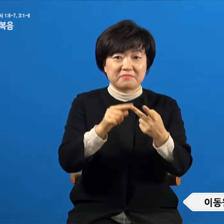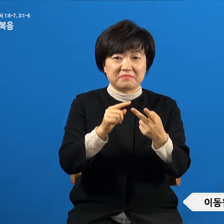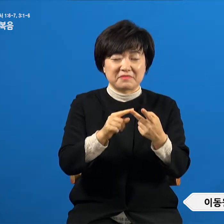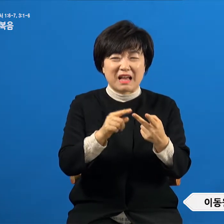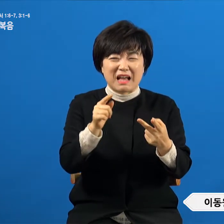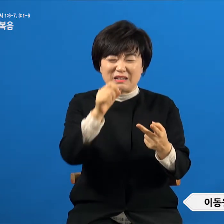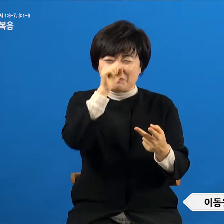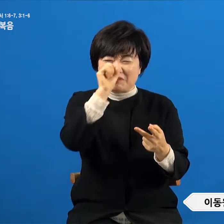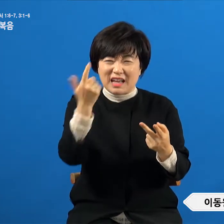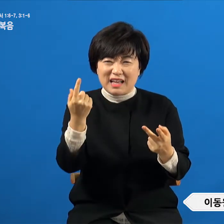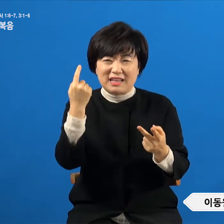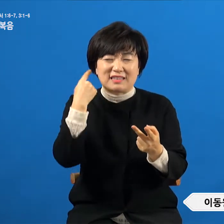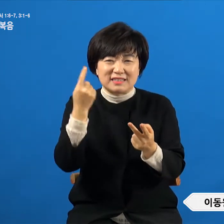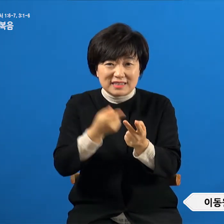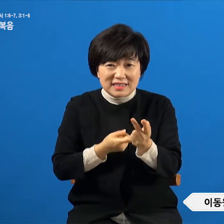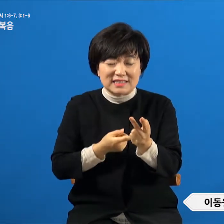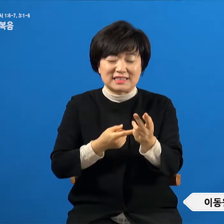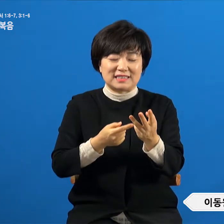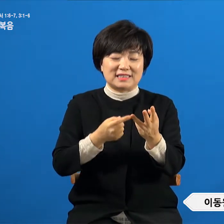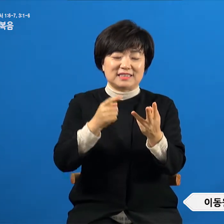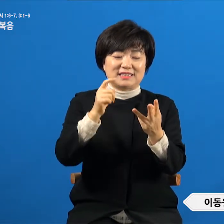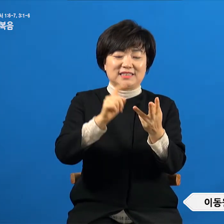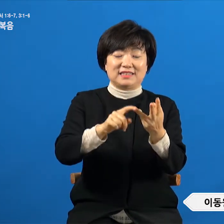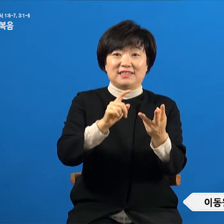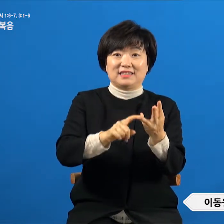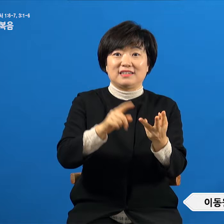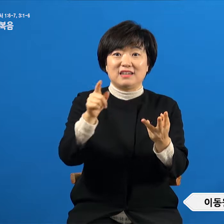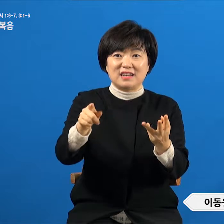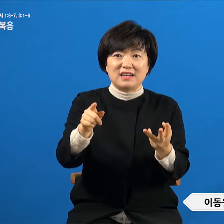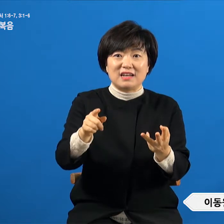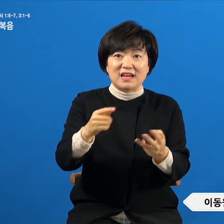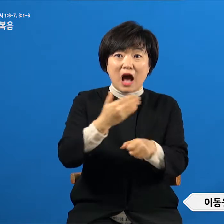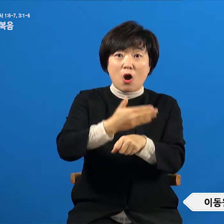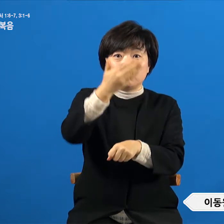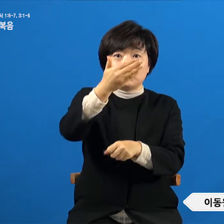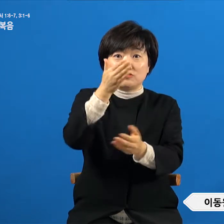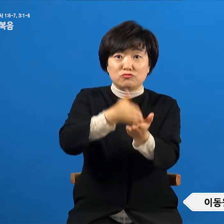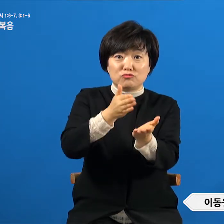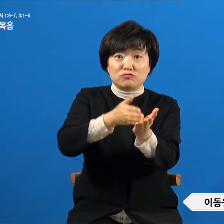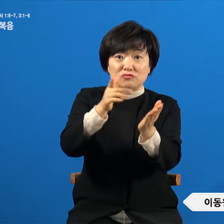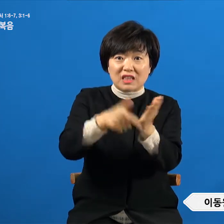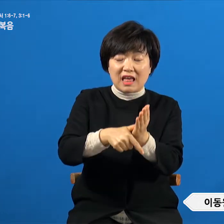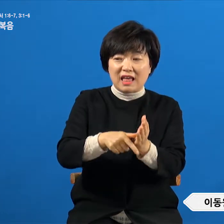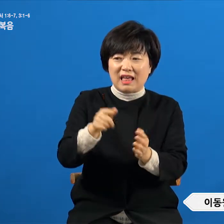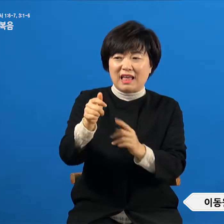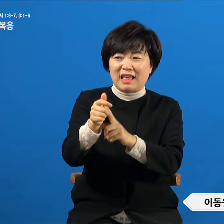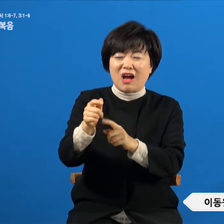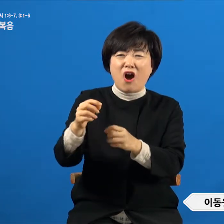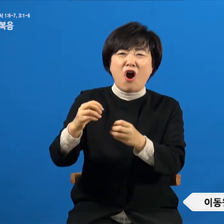환장할 소식, 그 의사가 9시 뉴스에 돌팔이로 잡혀갔다네.